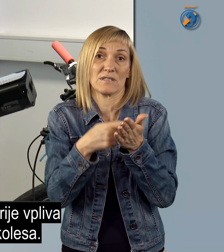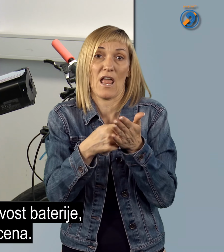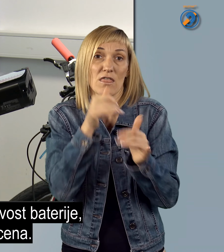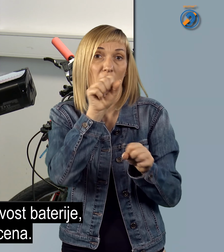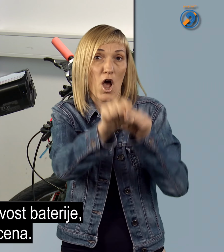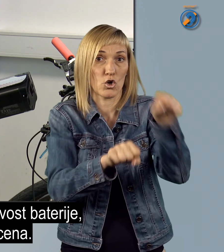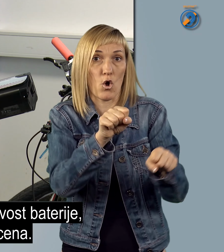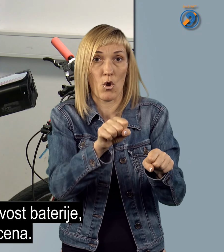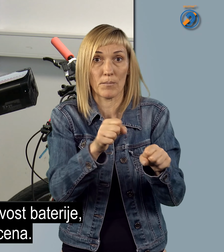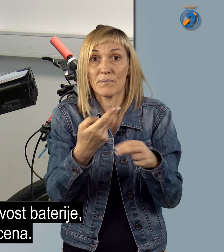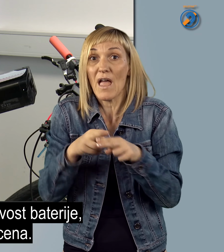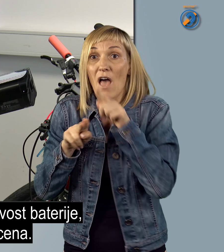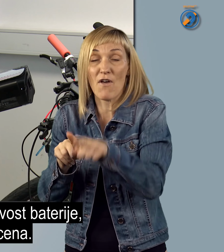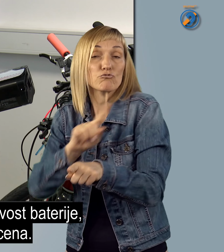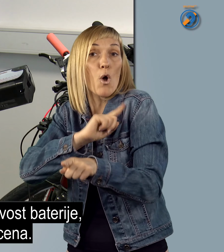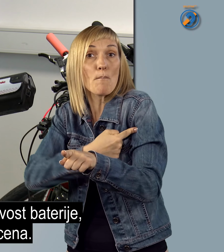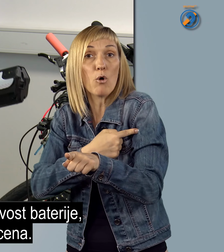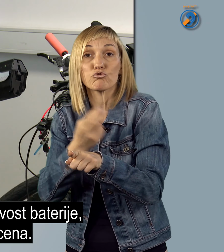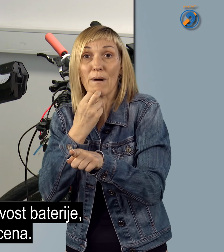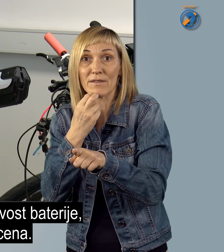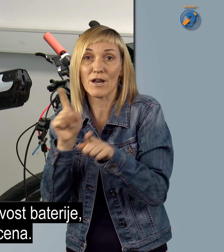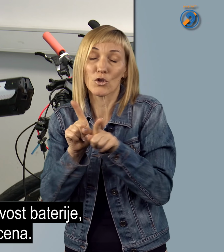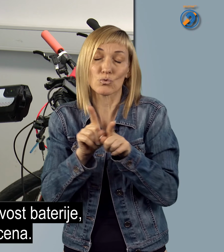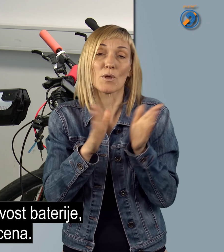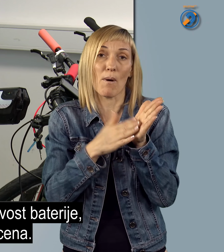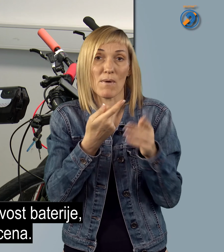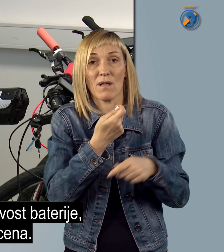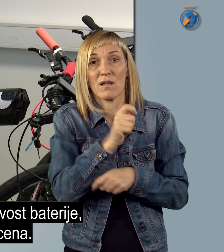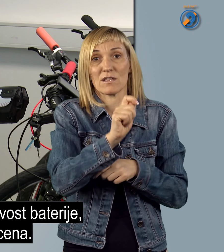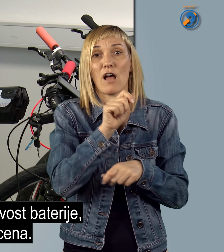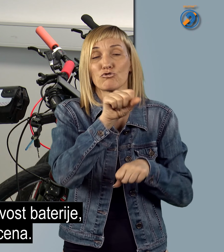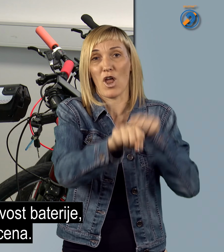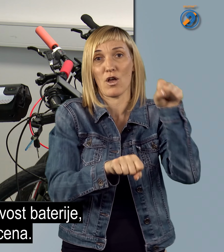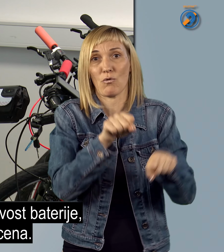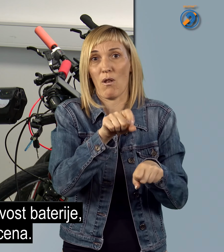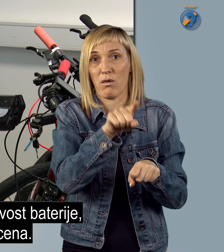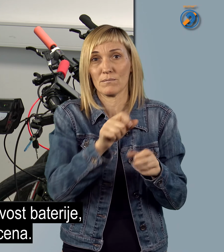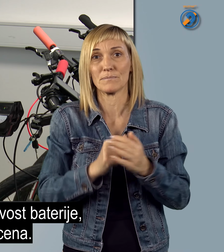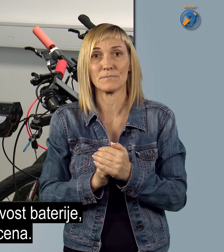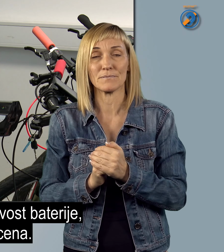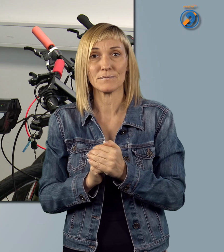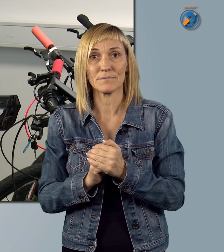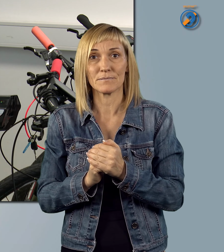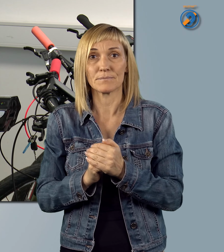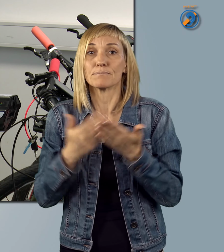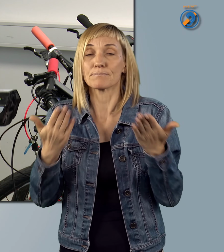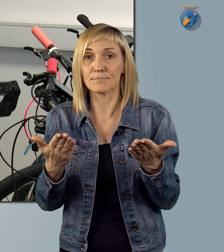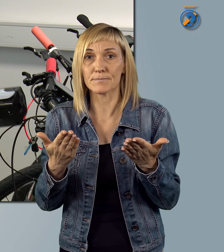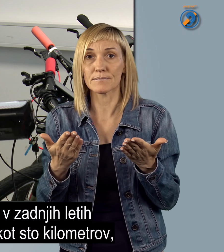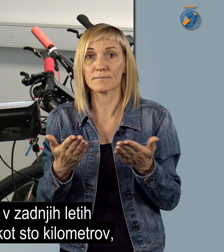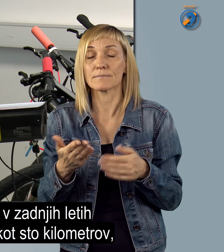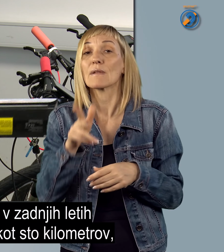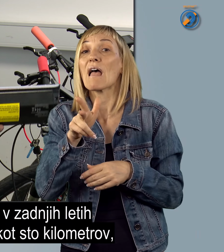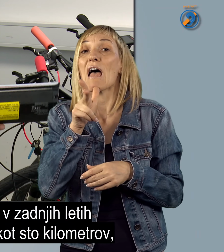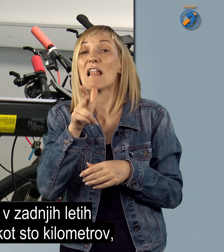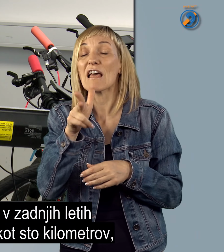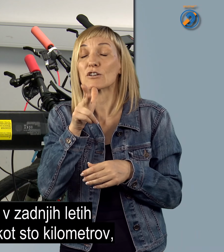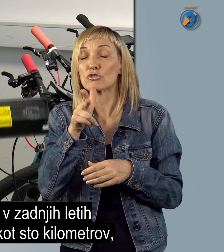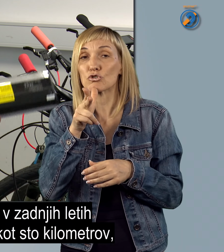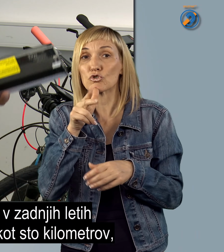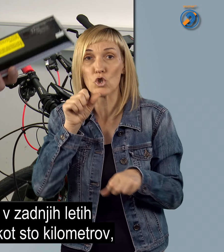Višja kapaciteta, višji doseg pomeni tudi večja cena same baterije. Dosegi